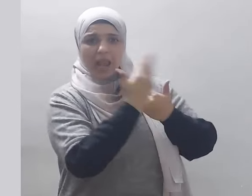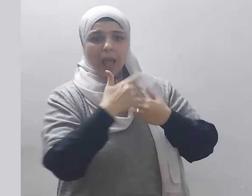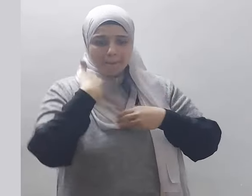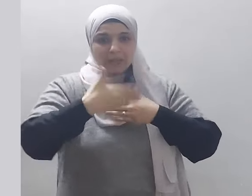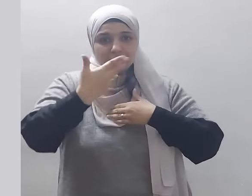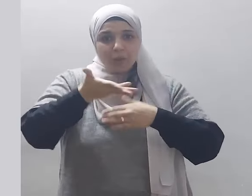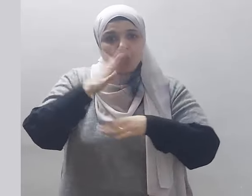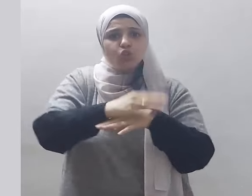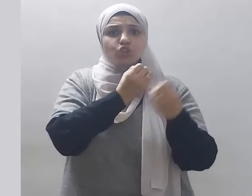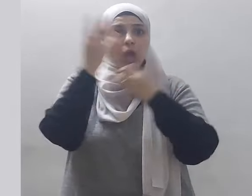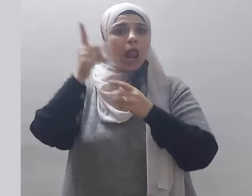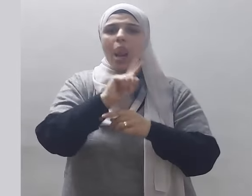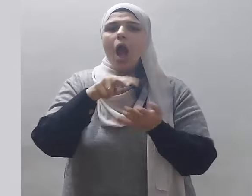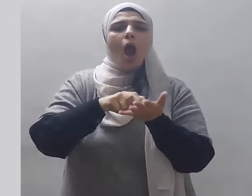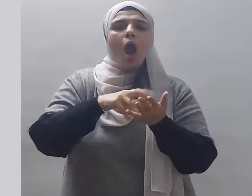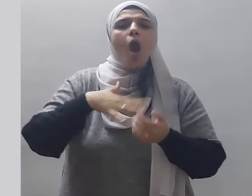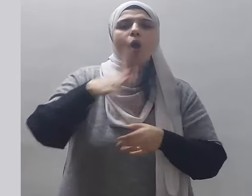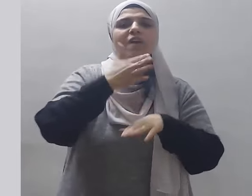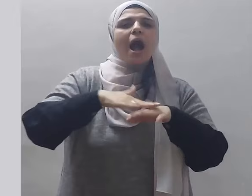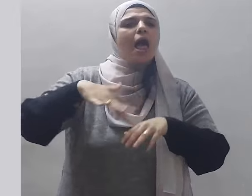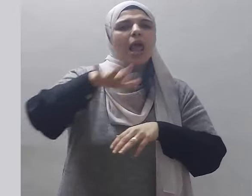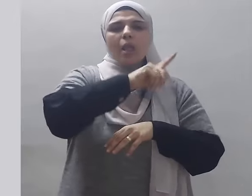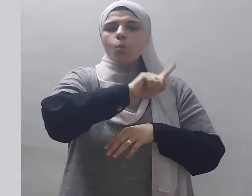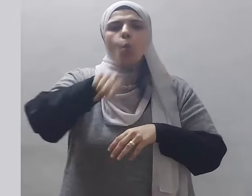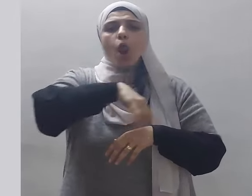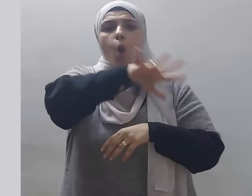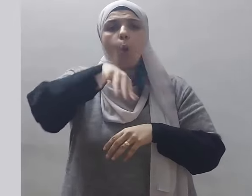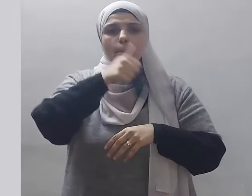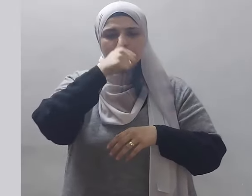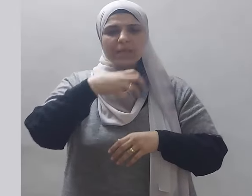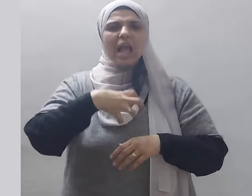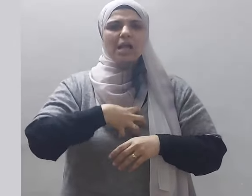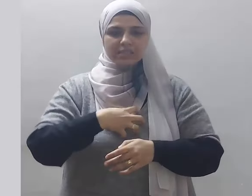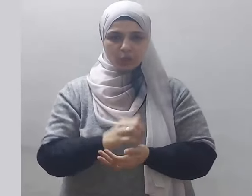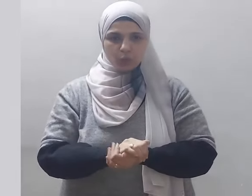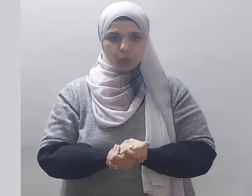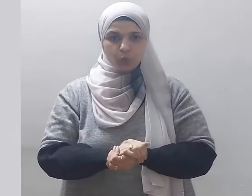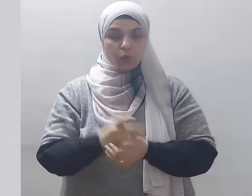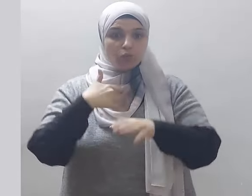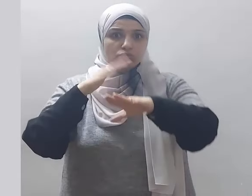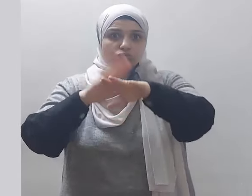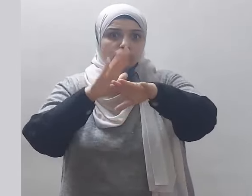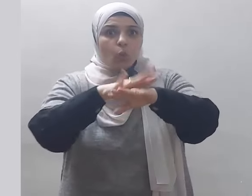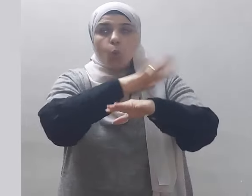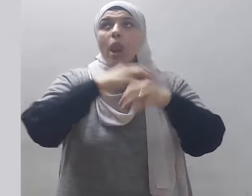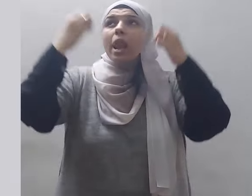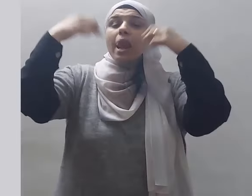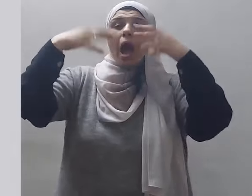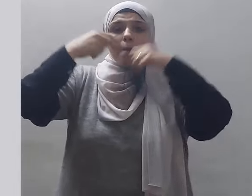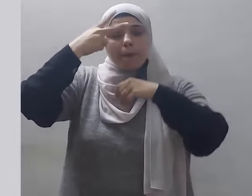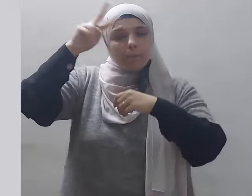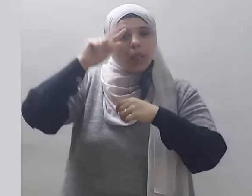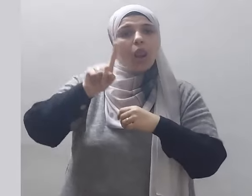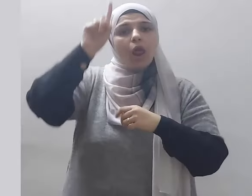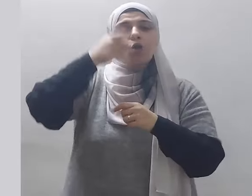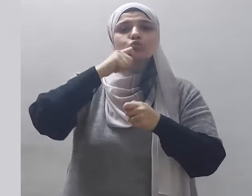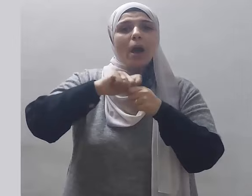الا خوف عليهم ولا هم يحزنون يستبشرون بنعمه من الله وفضل